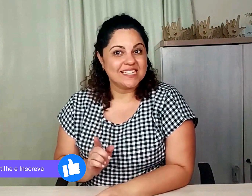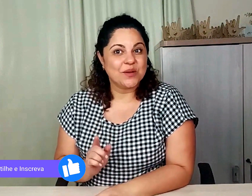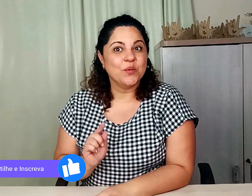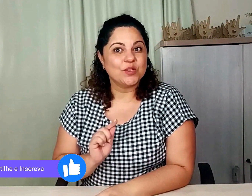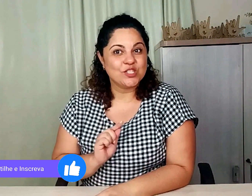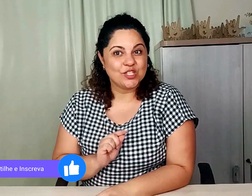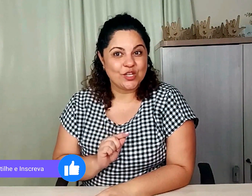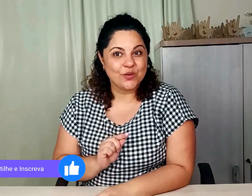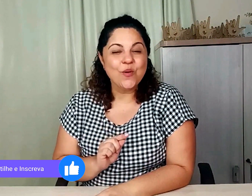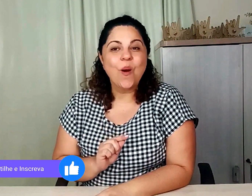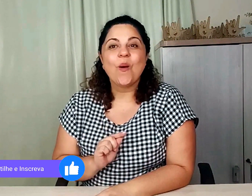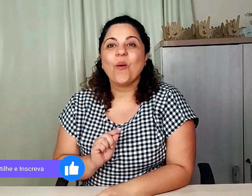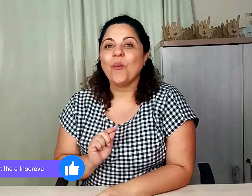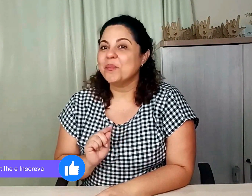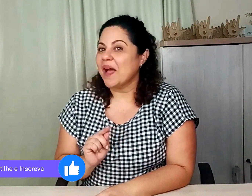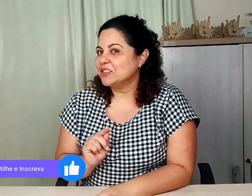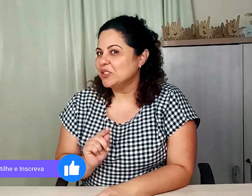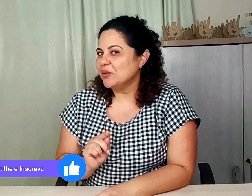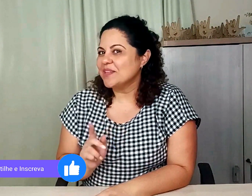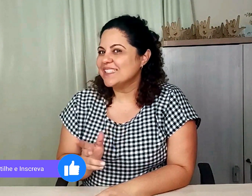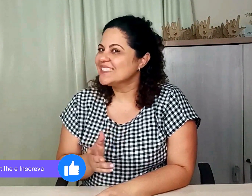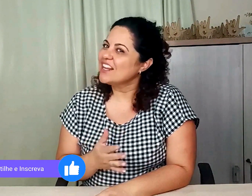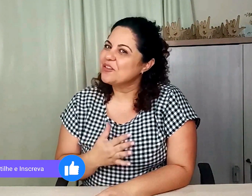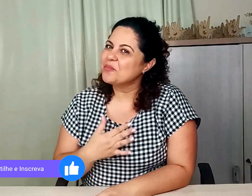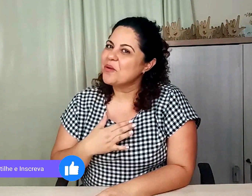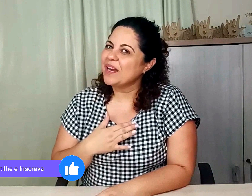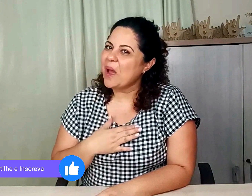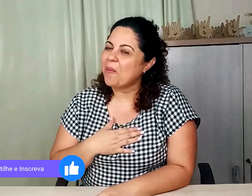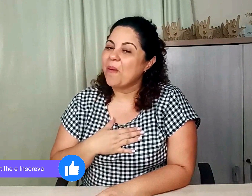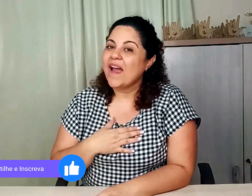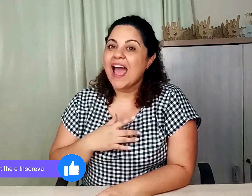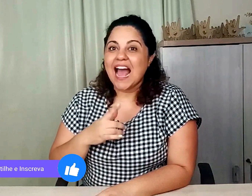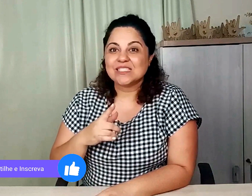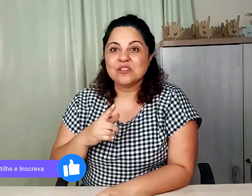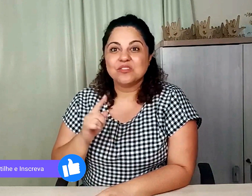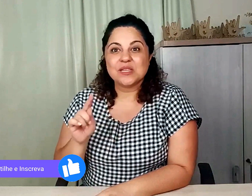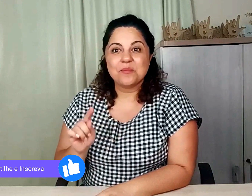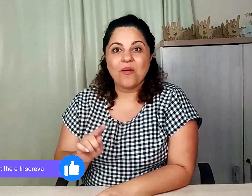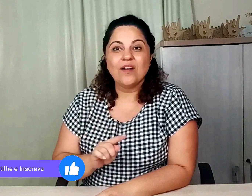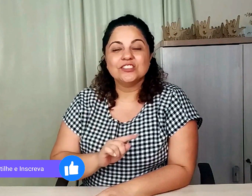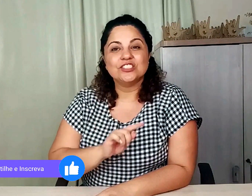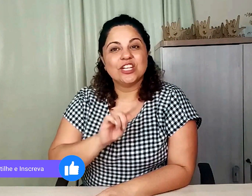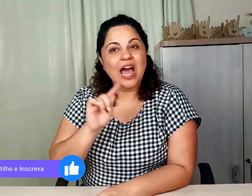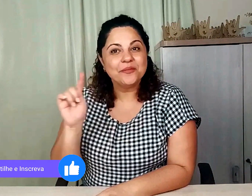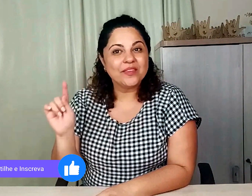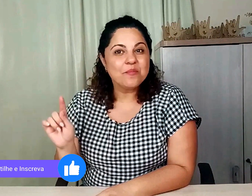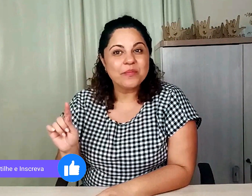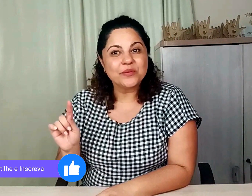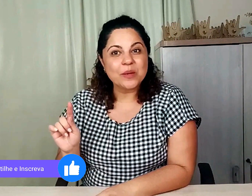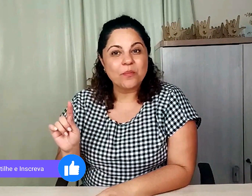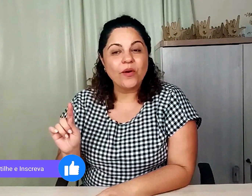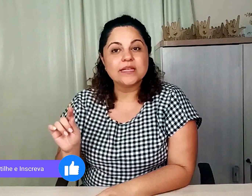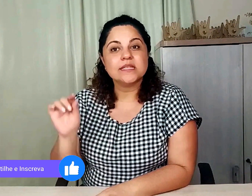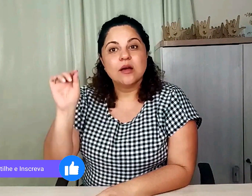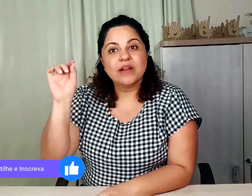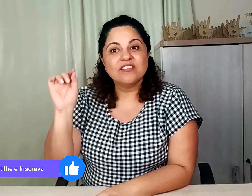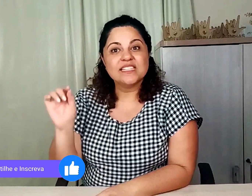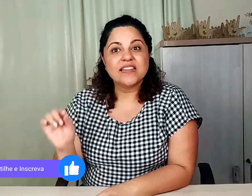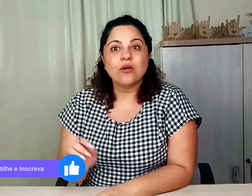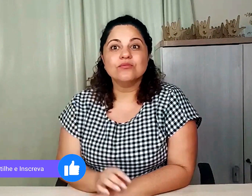você curtiu, compartilhou e se inscreveu no meu canal. Assim você pode tirar um tempinho depois para visitar